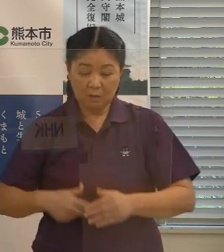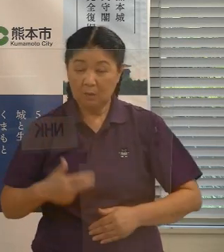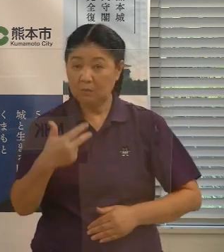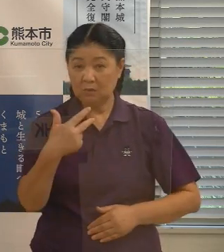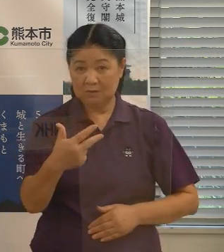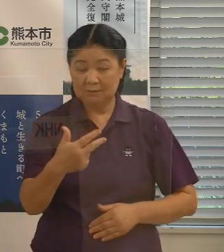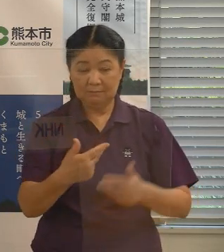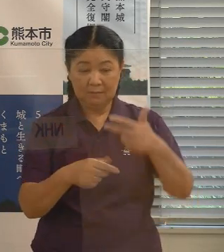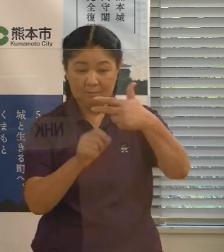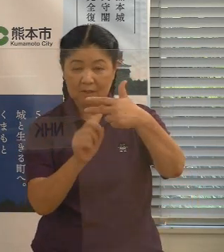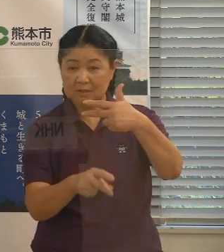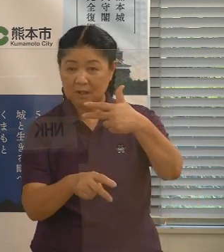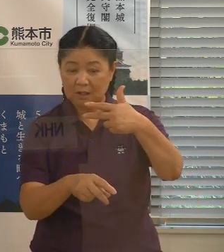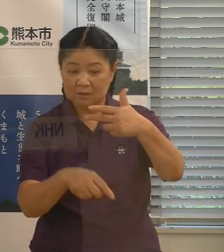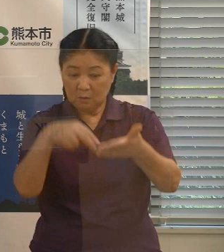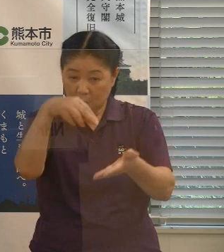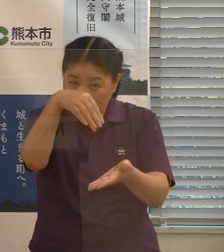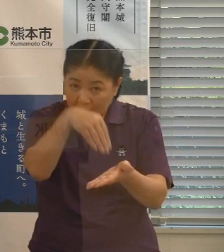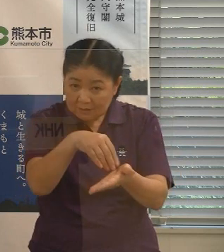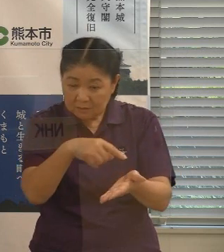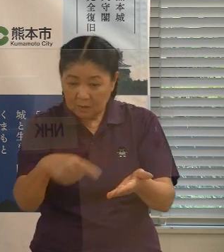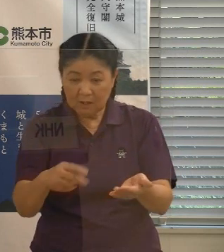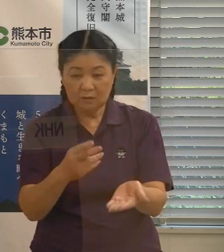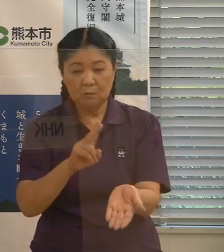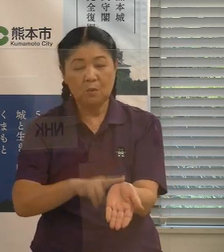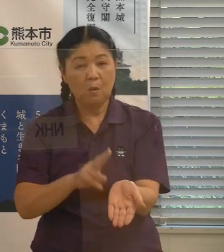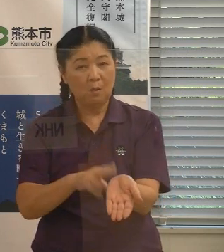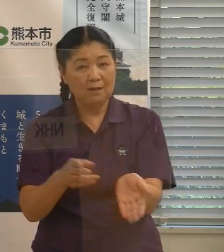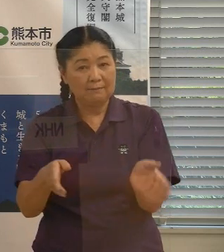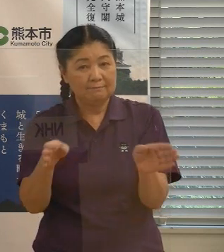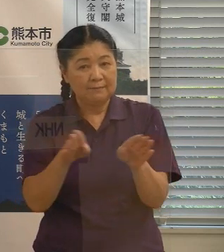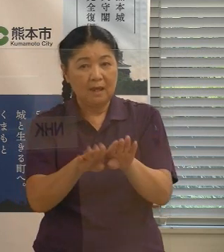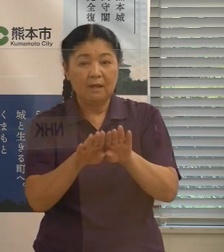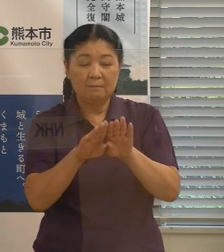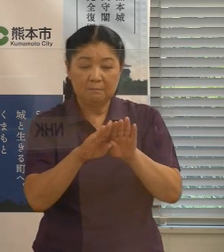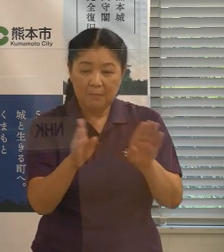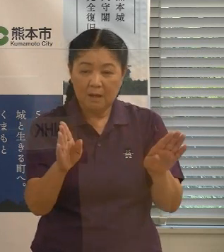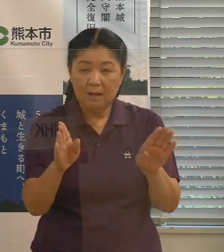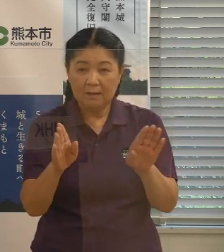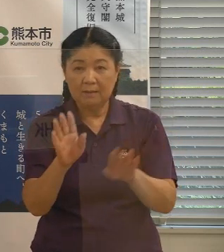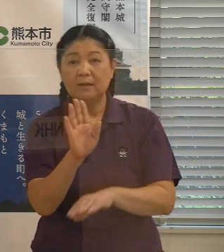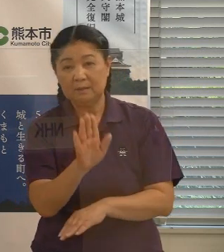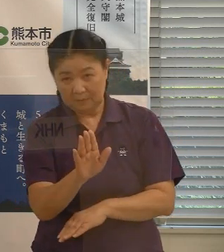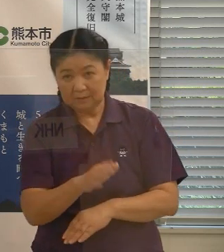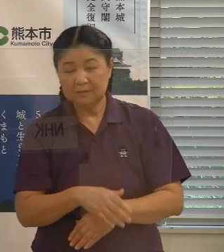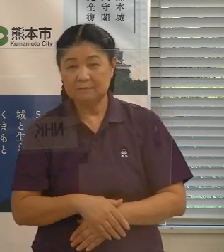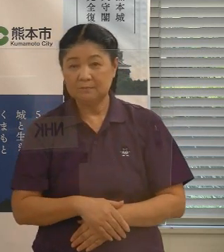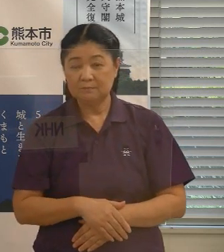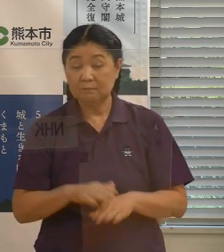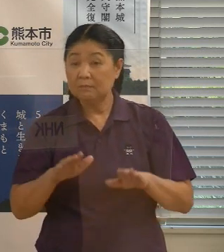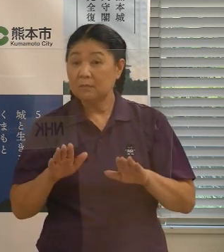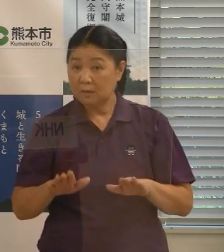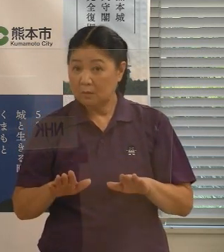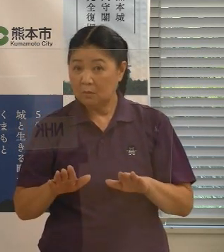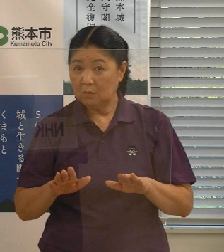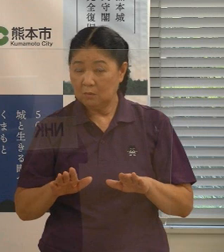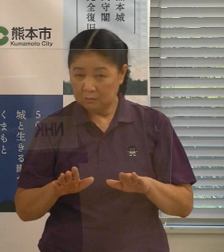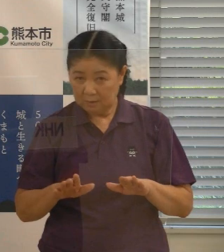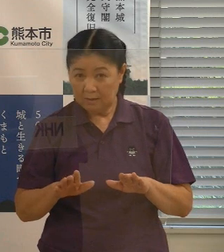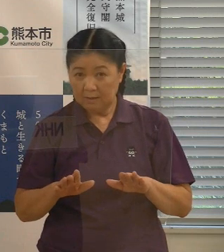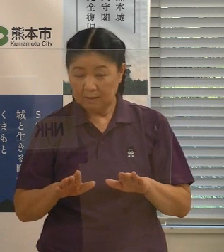ても7月下旬から各医療機関において開始をされております。本日時点